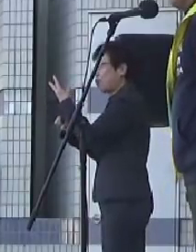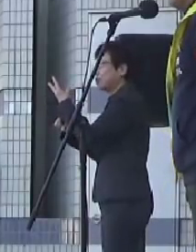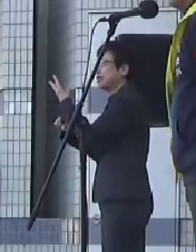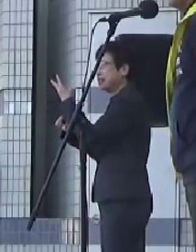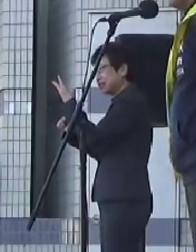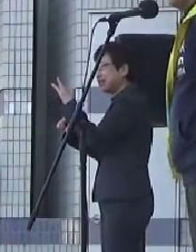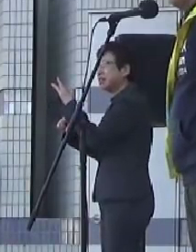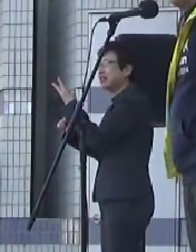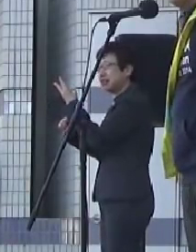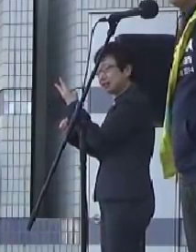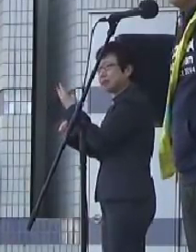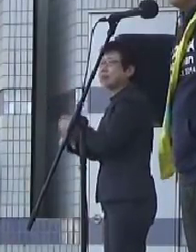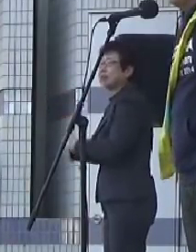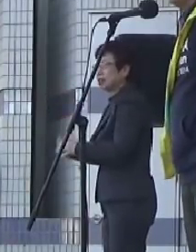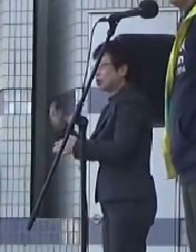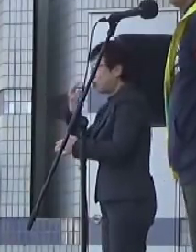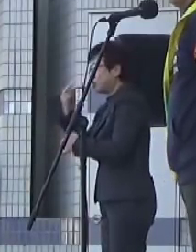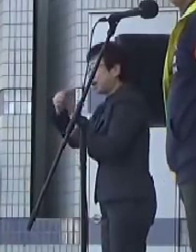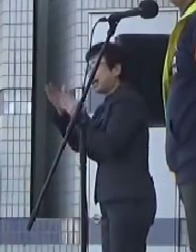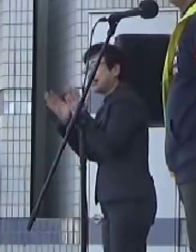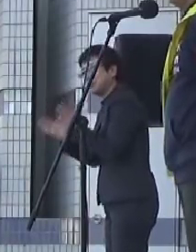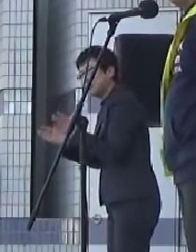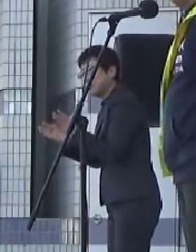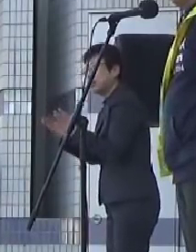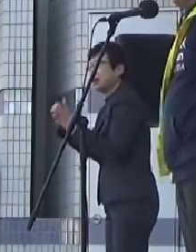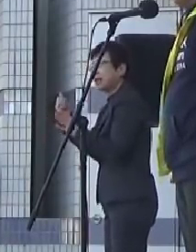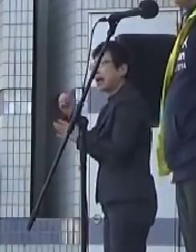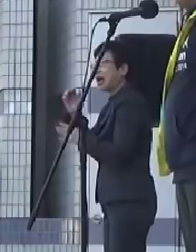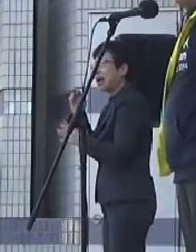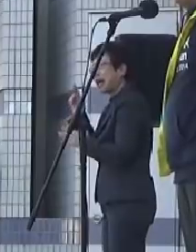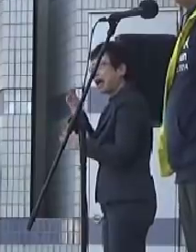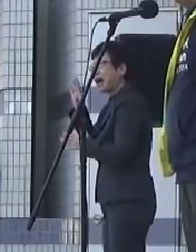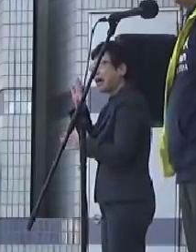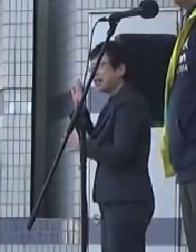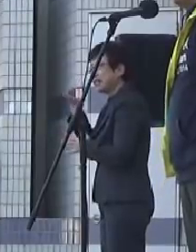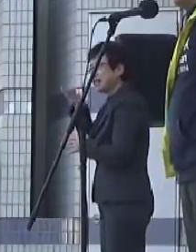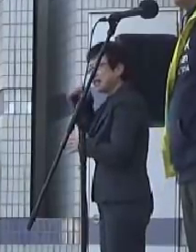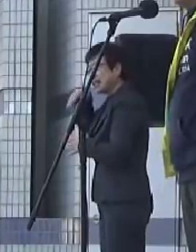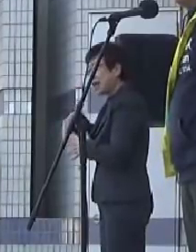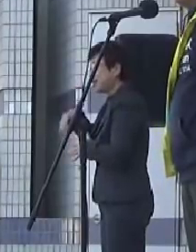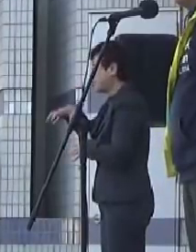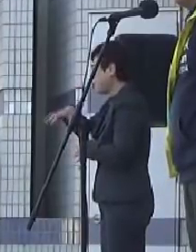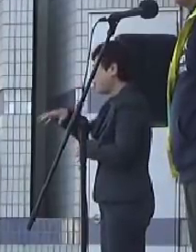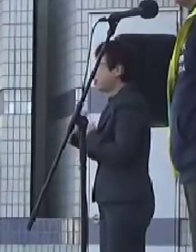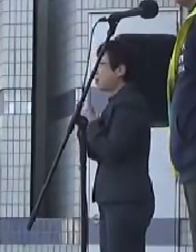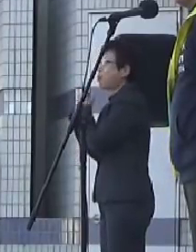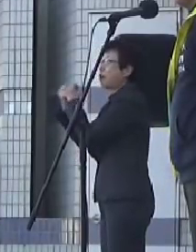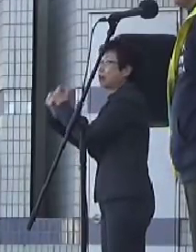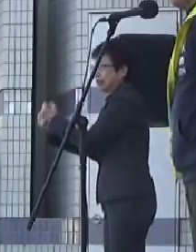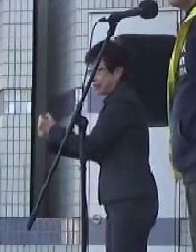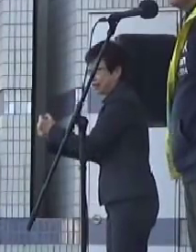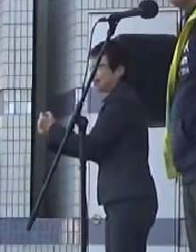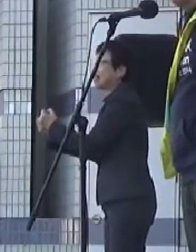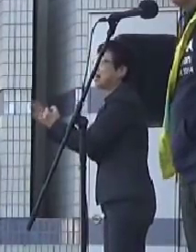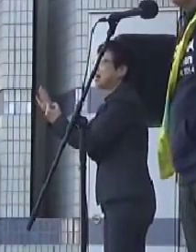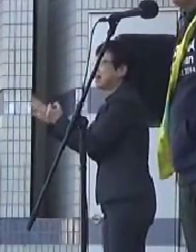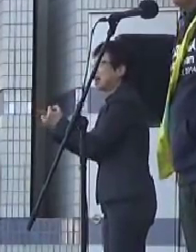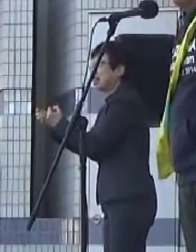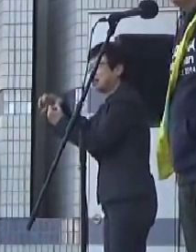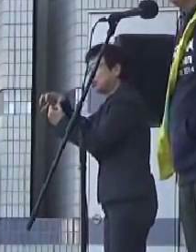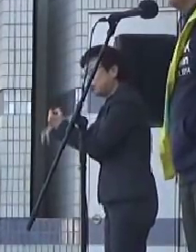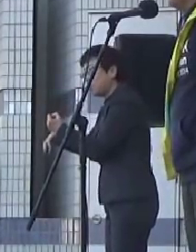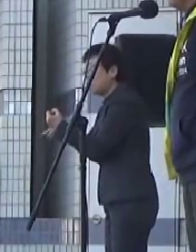ある、放射性測定室タラチネというところに、訪問し、原発、放射線